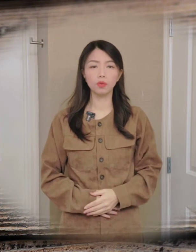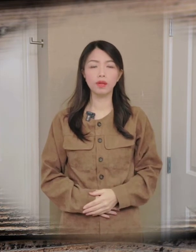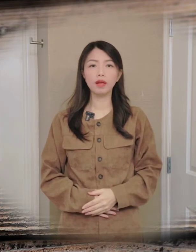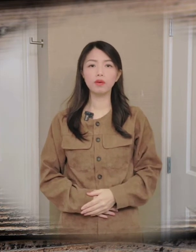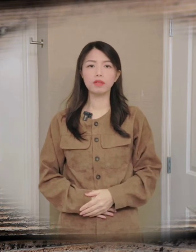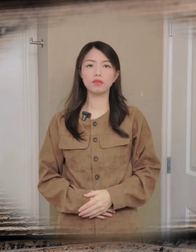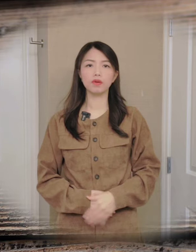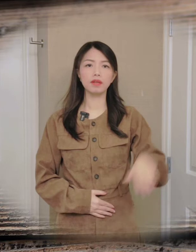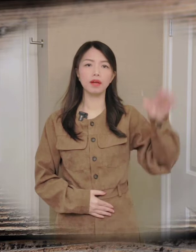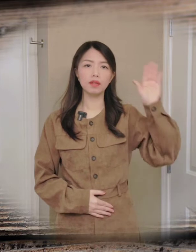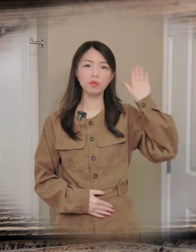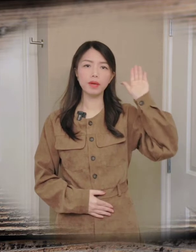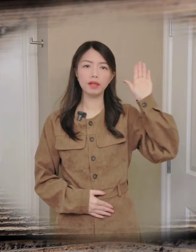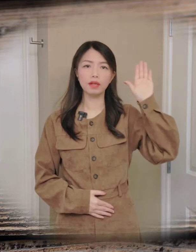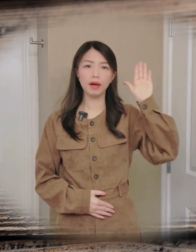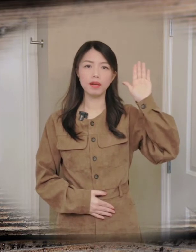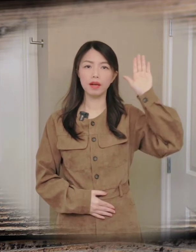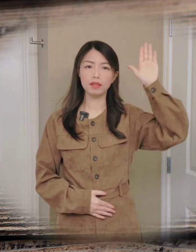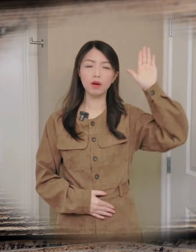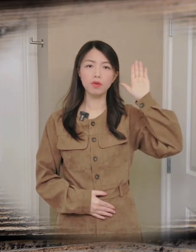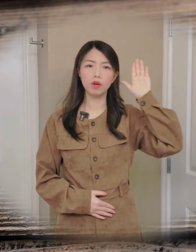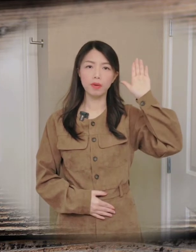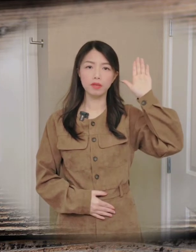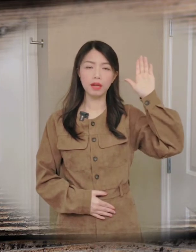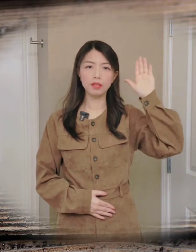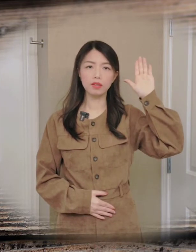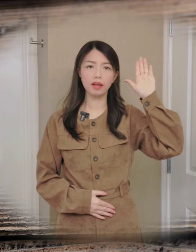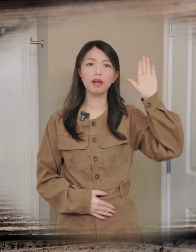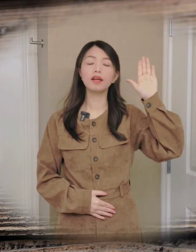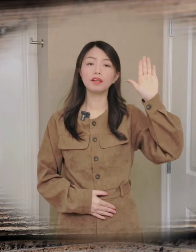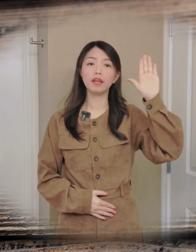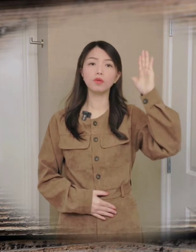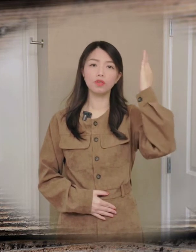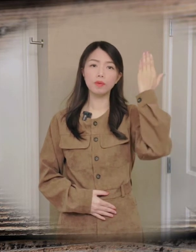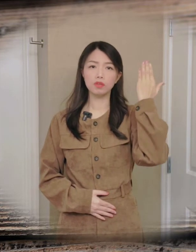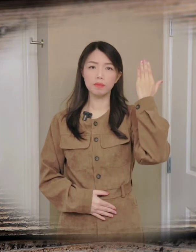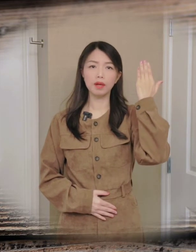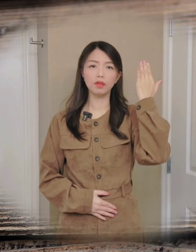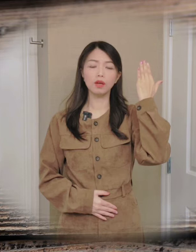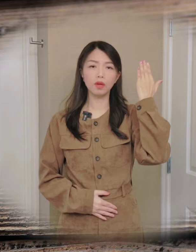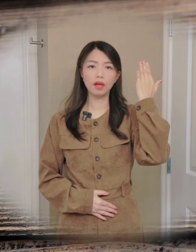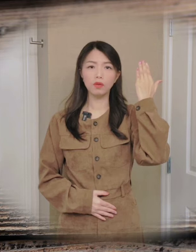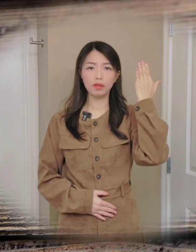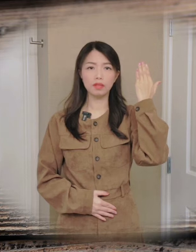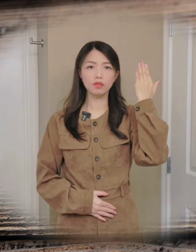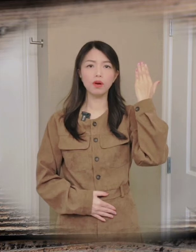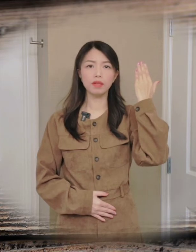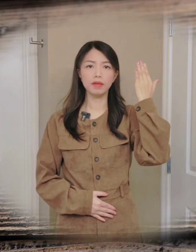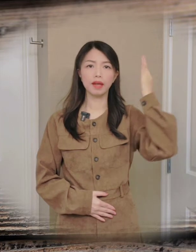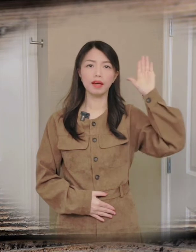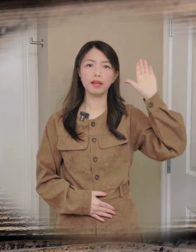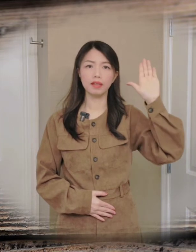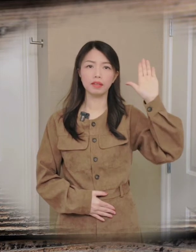주, 되다라고 한 뜻의 수어는 손바닥이 밖을 향하게 해서 얼굴 옆에서 시작하셨다가 그대로 뒤집어 주시면 되다라고 한 뜻의